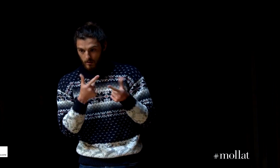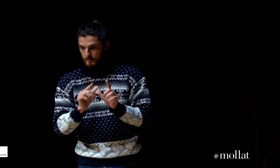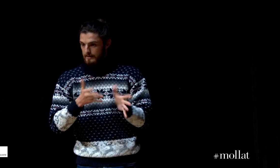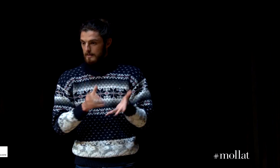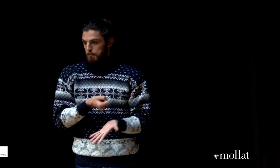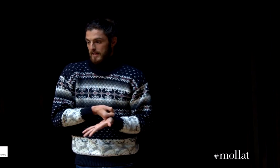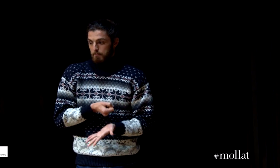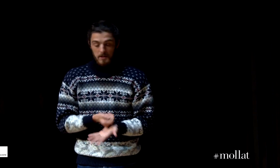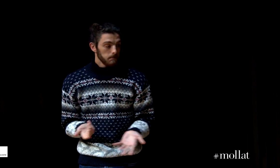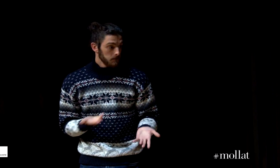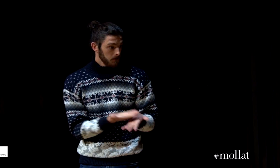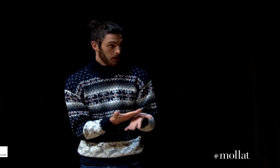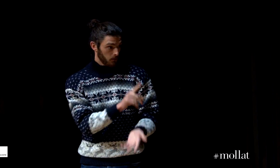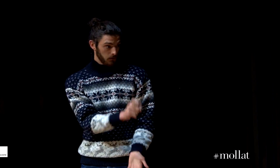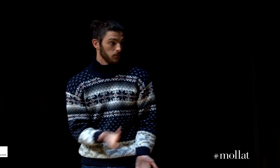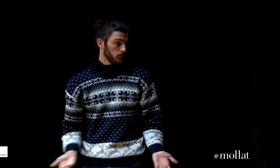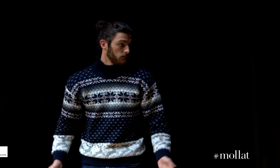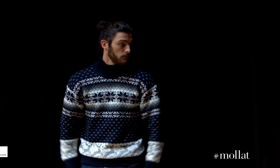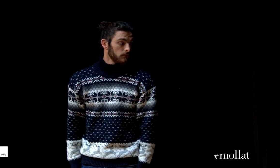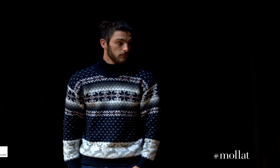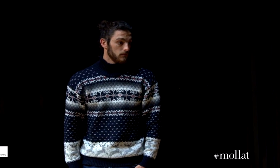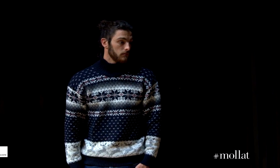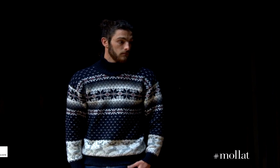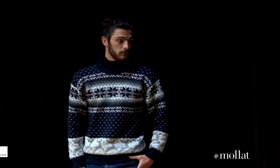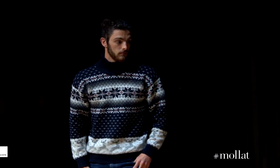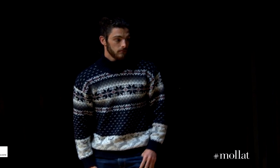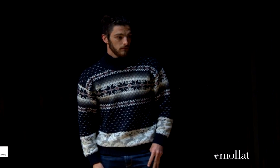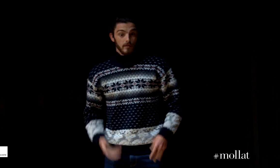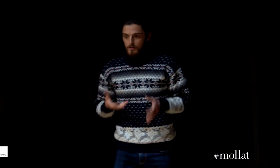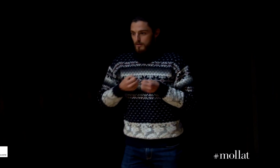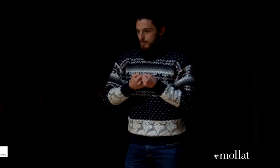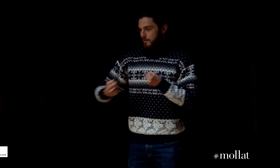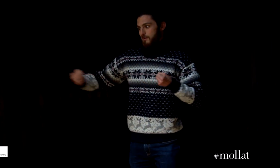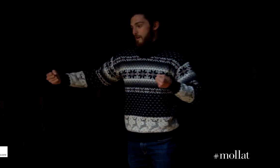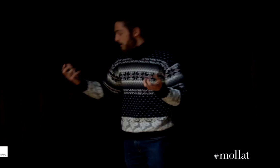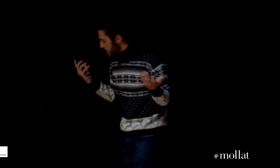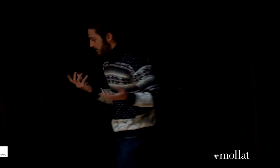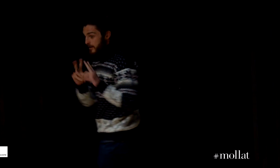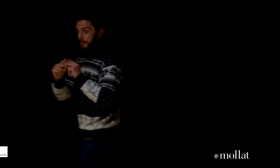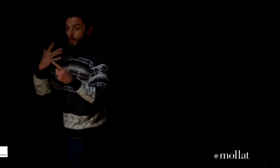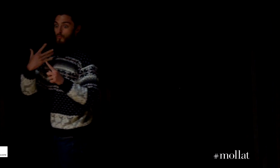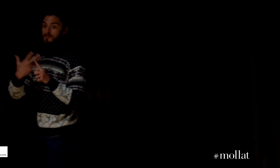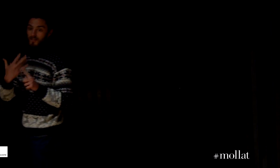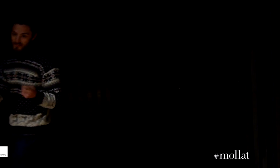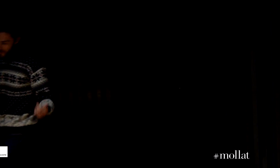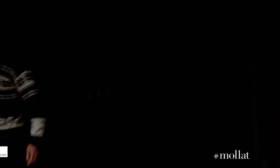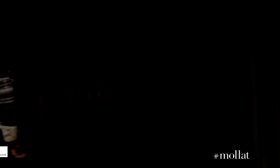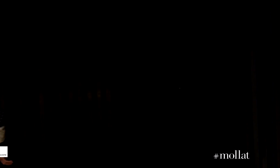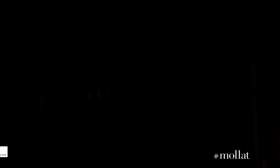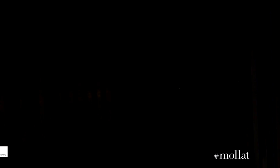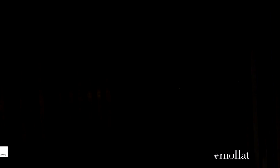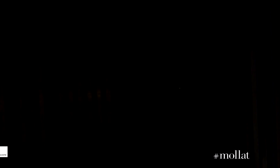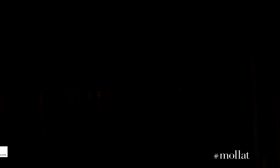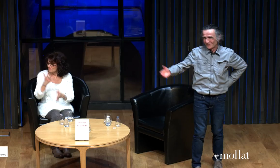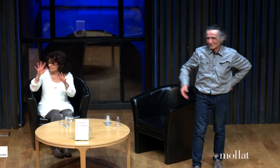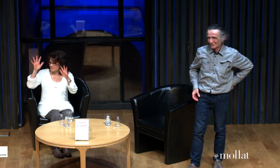d'un vrai intérêt. Mais je pense que là, notre priorité, c'est de sensibiliser le corps médical et notamment les ORL. Pour moi, c'est une priorité. Voilà, bon, je suis désolée, je voulais raconter